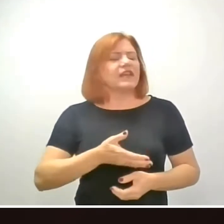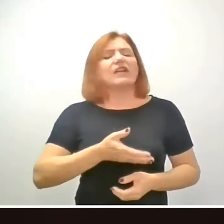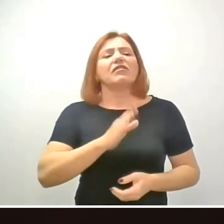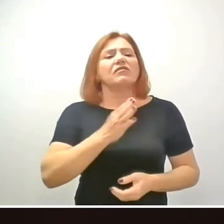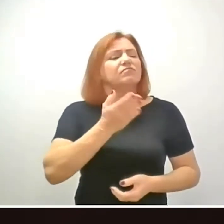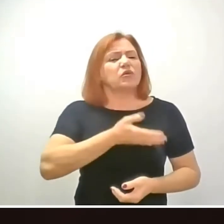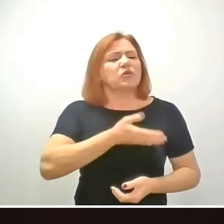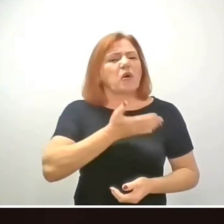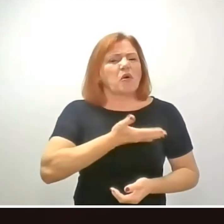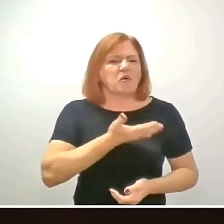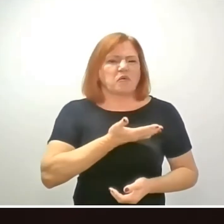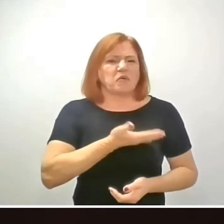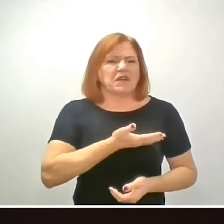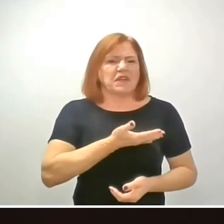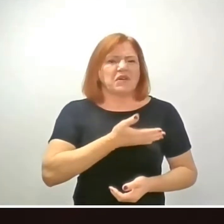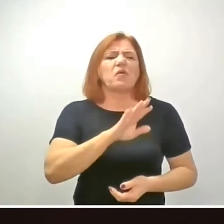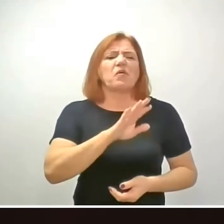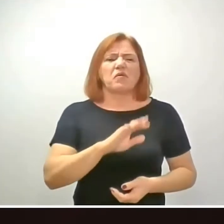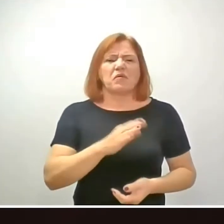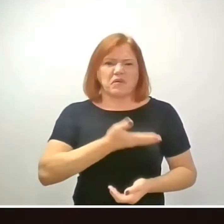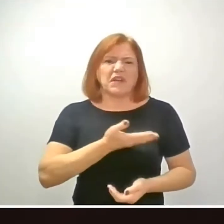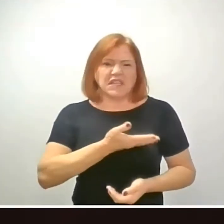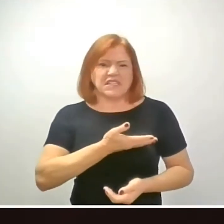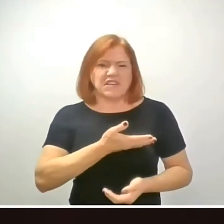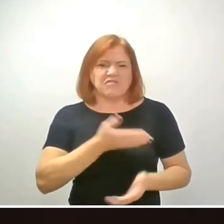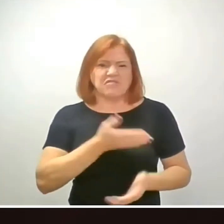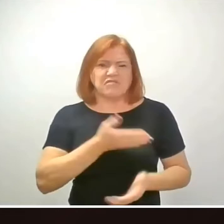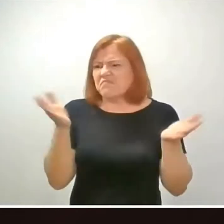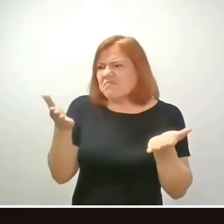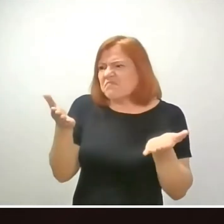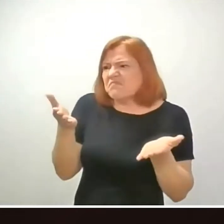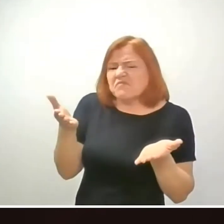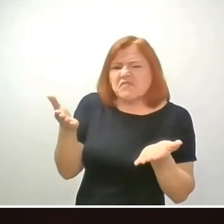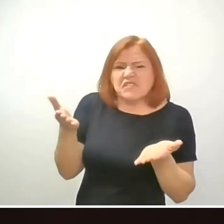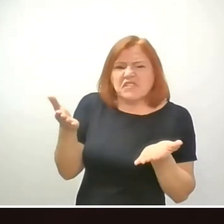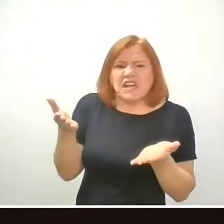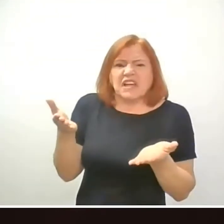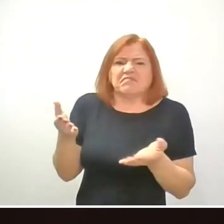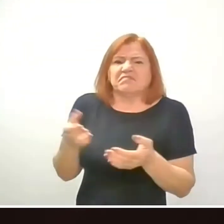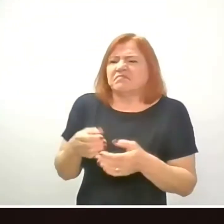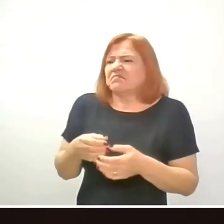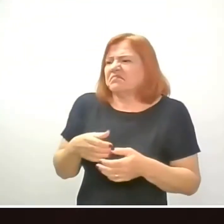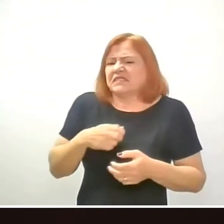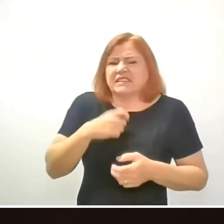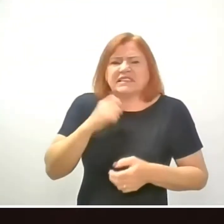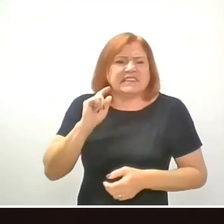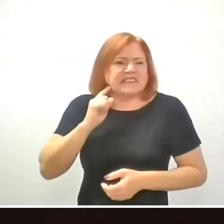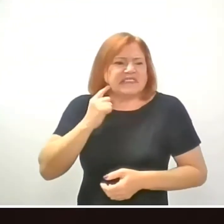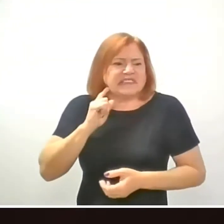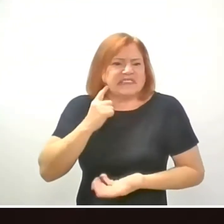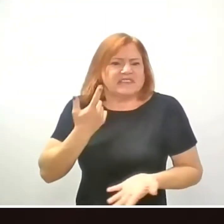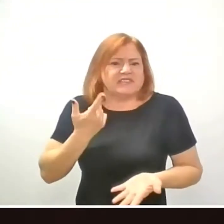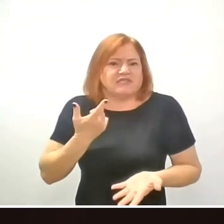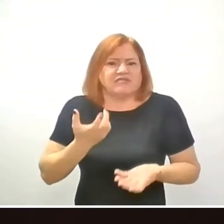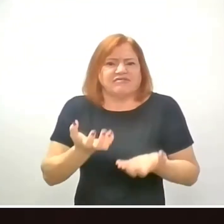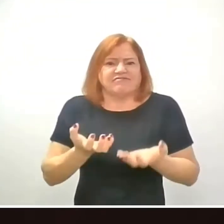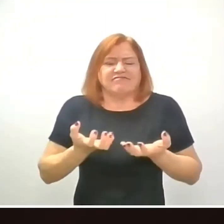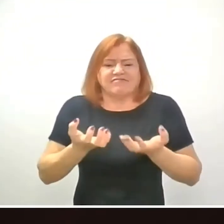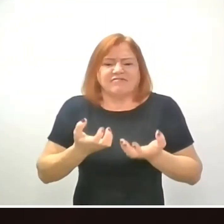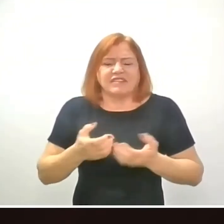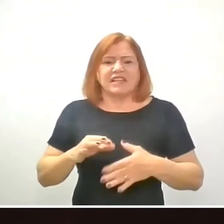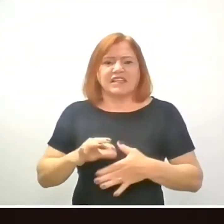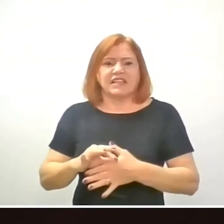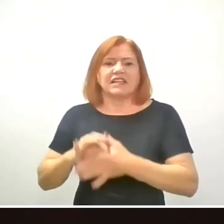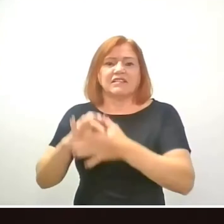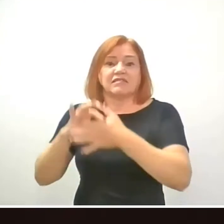igreja. Então, Deus hoje não olha para o cargo, não olha para os títulos. O Senhor hoje olha para